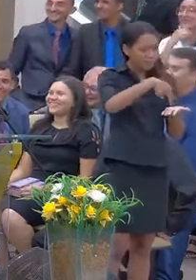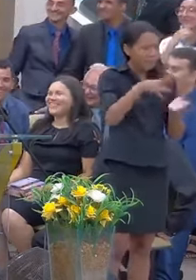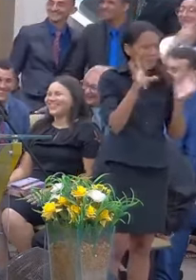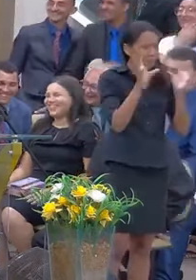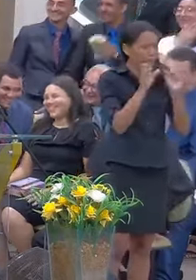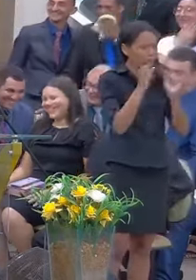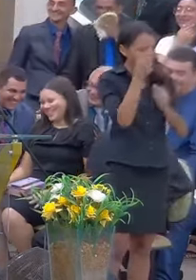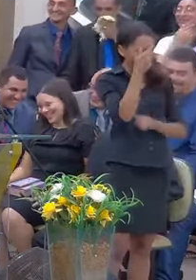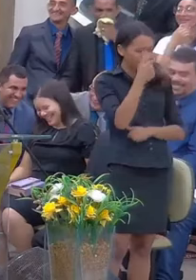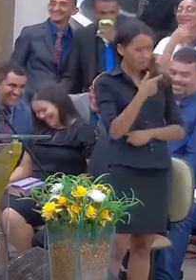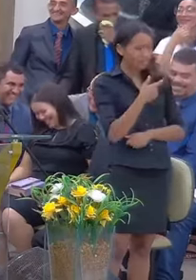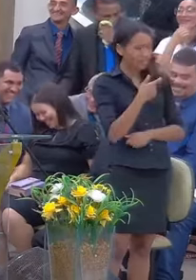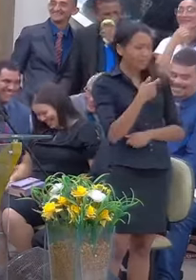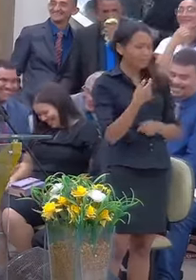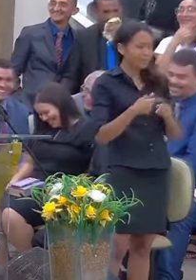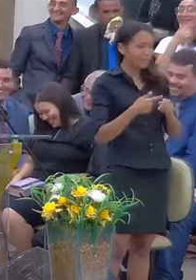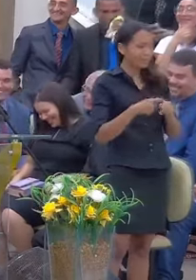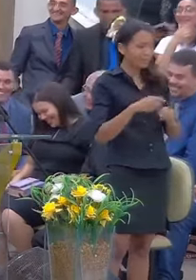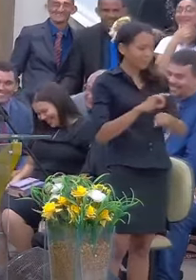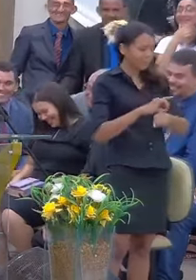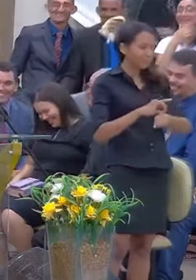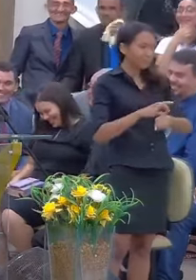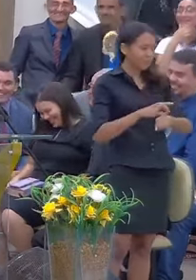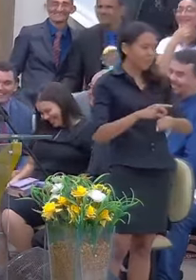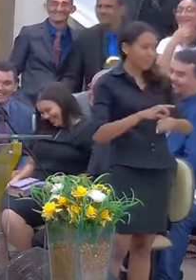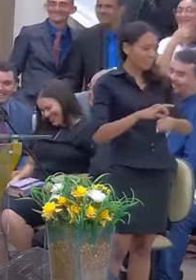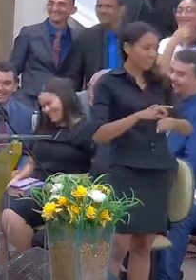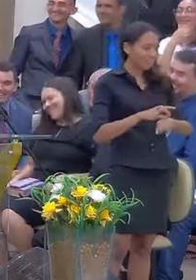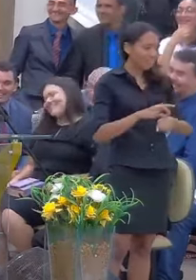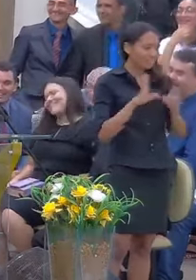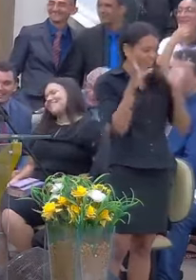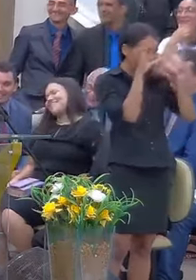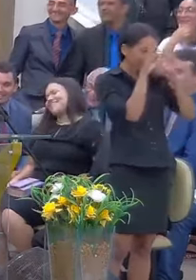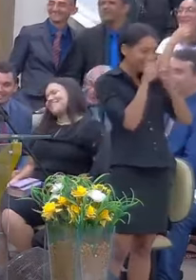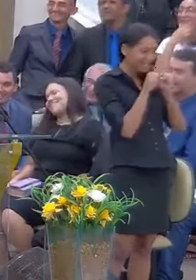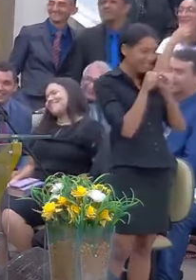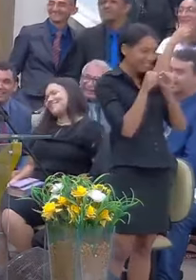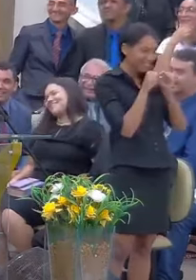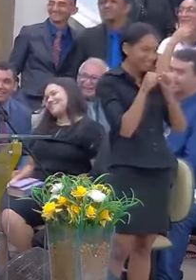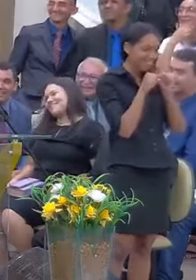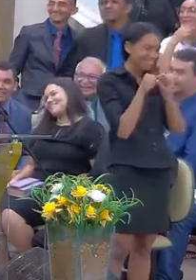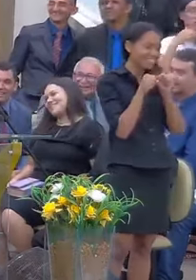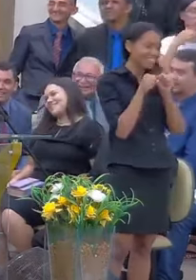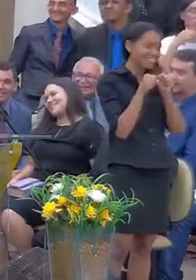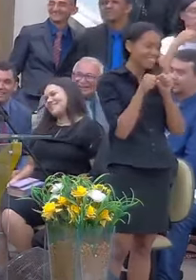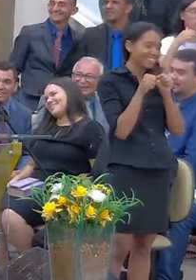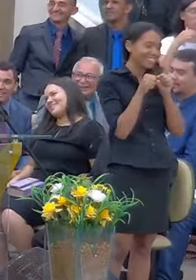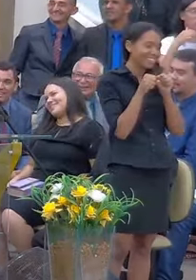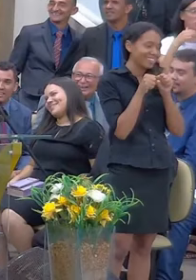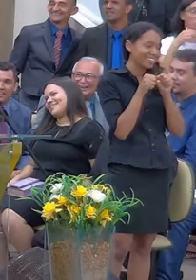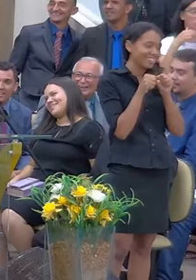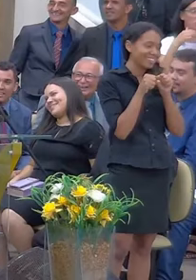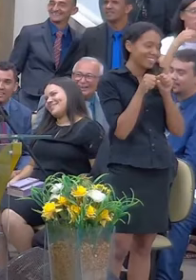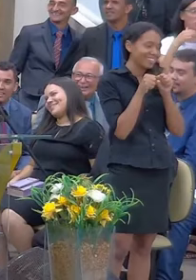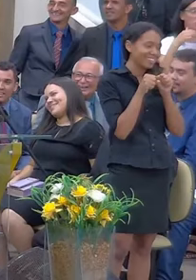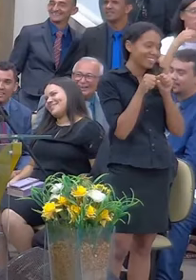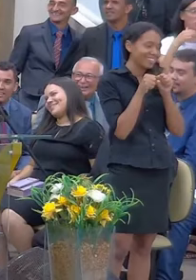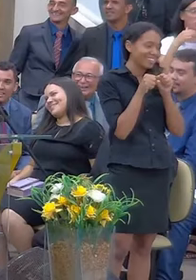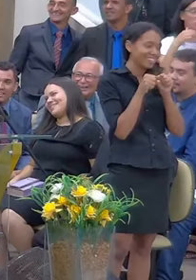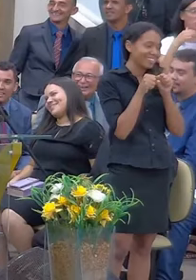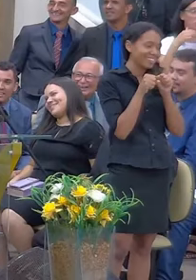também. E aí, tinha um senhor da idade desse aqui. Até que eu achei bonito, porque ele era um